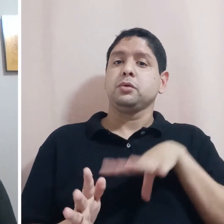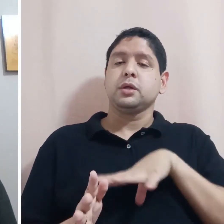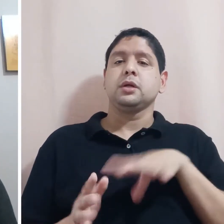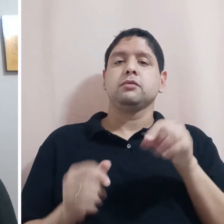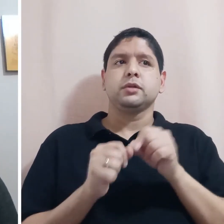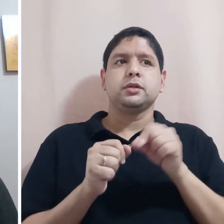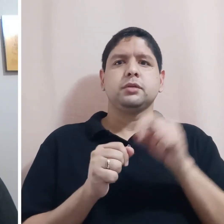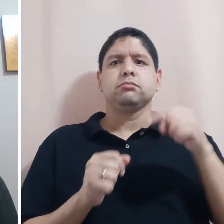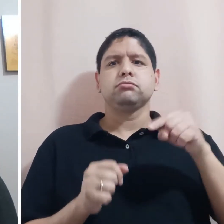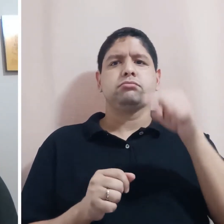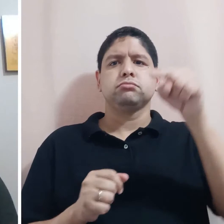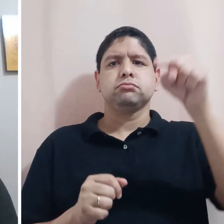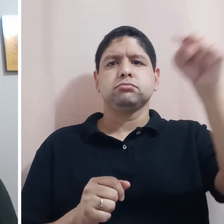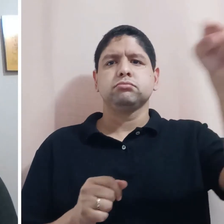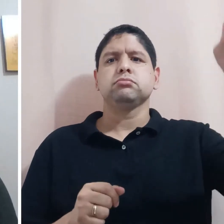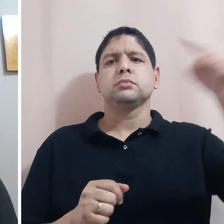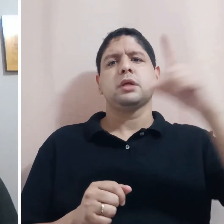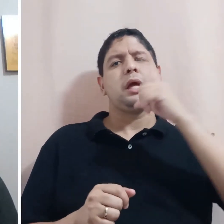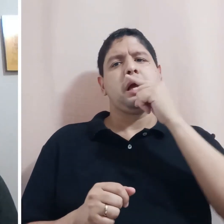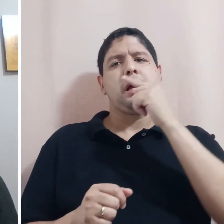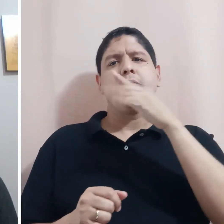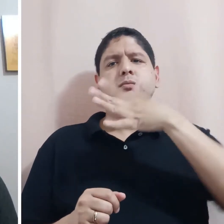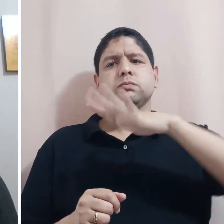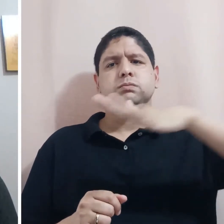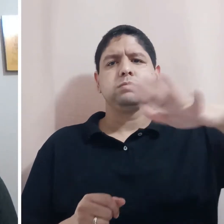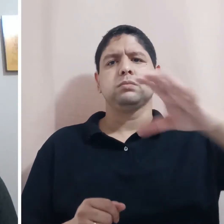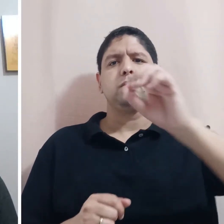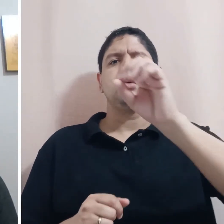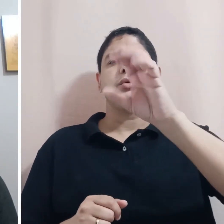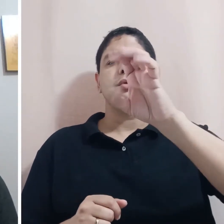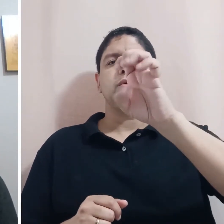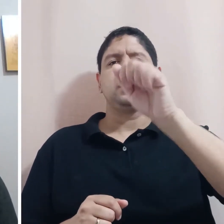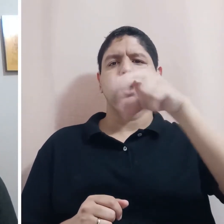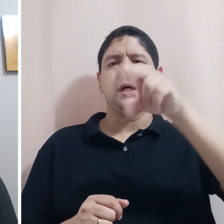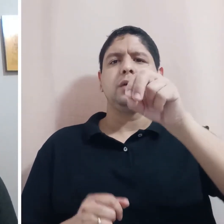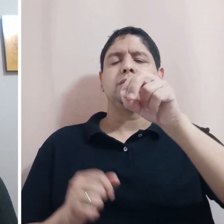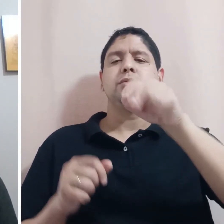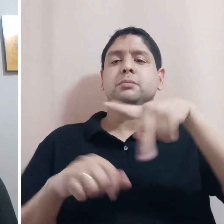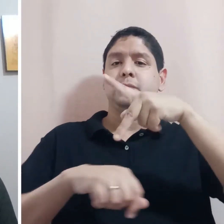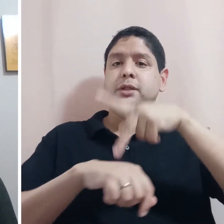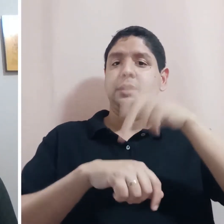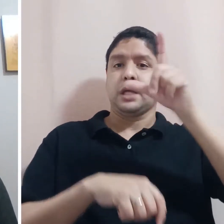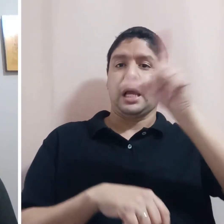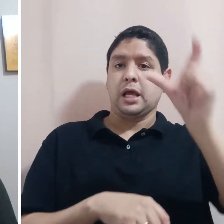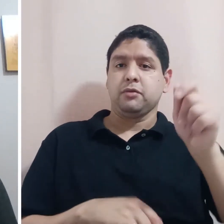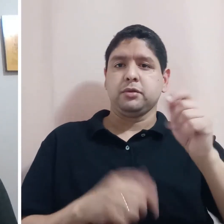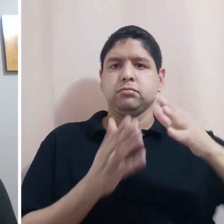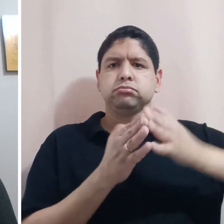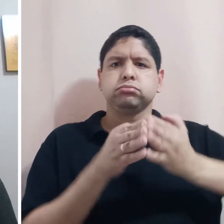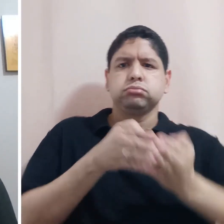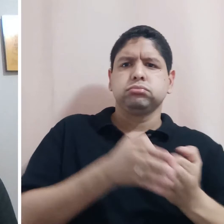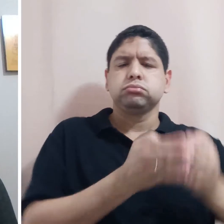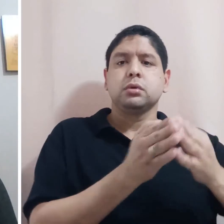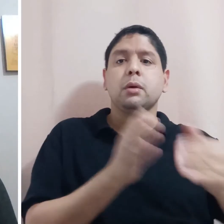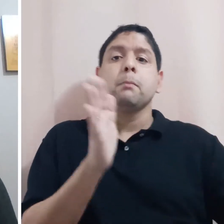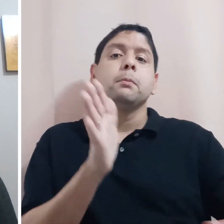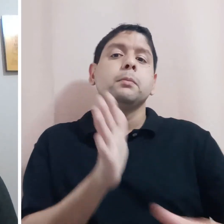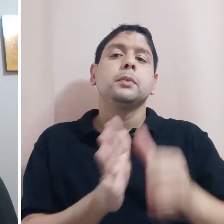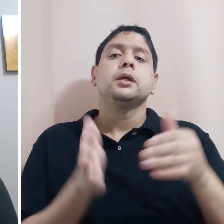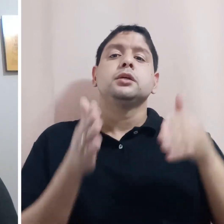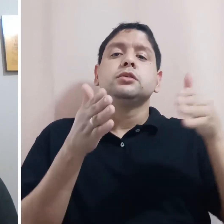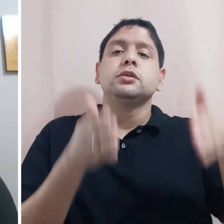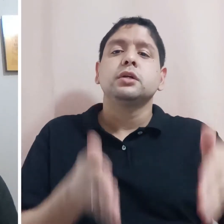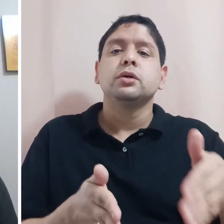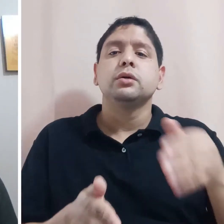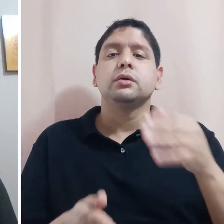primeira expedição dos portugueses a fazer esse caminho navegando pelo Oceano Atlântico, contornando o continente africano.